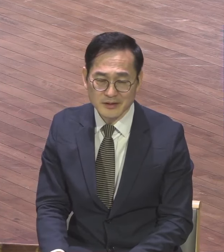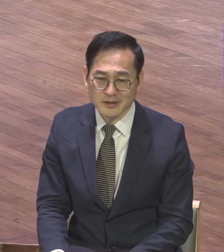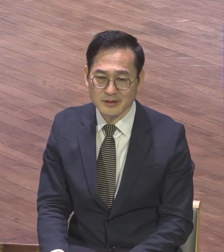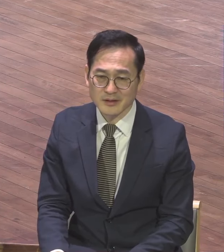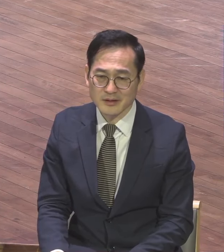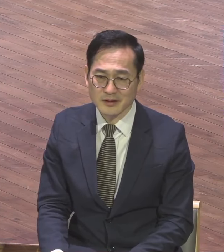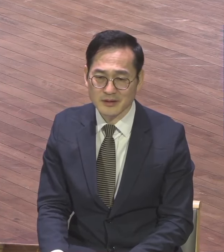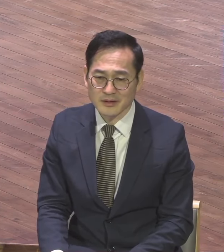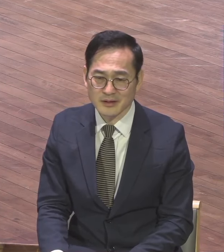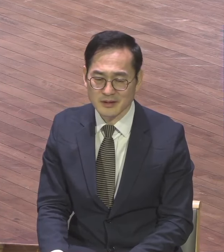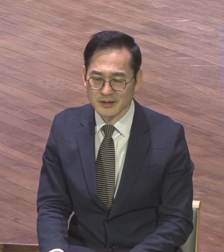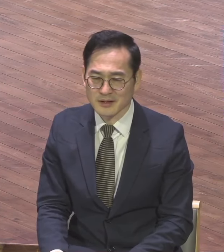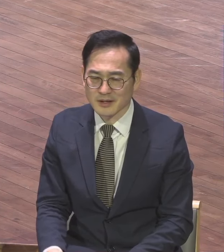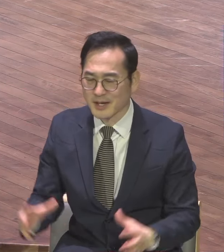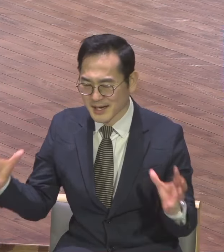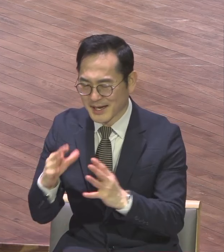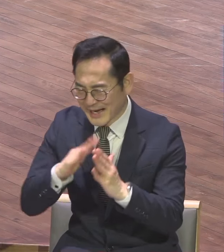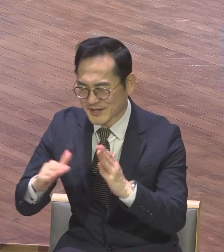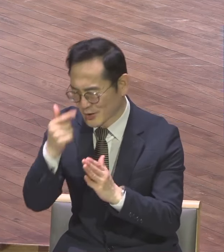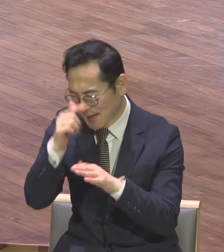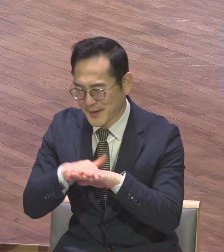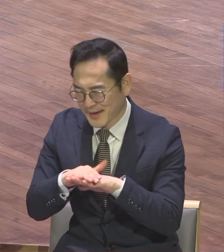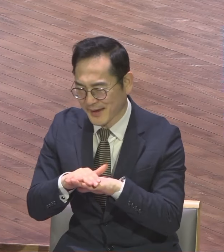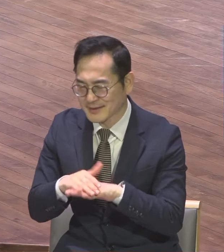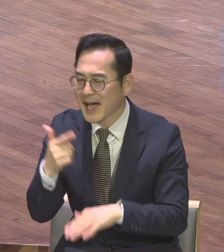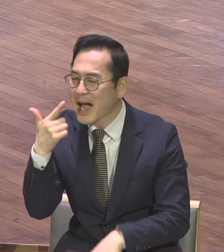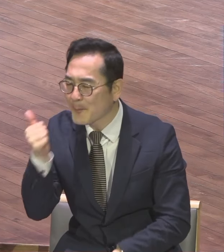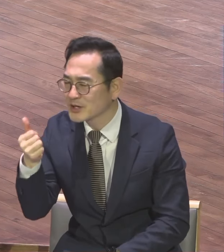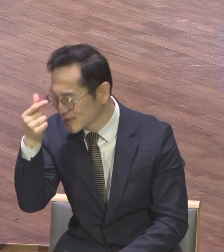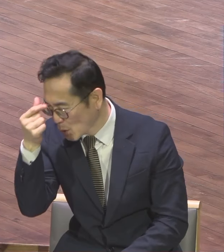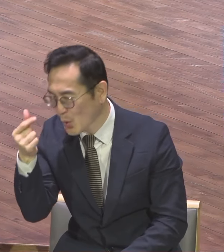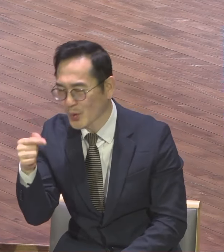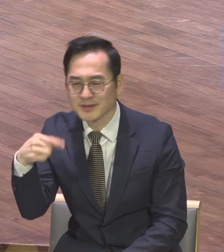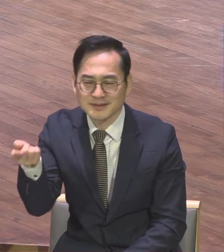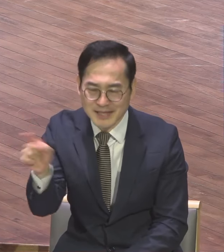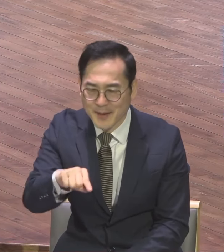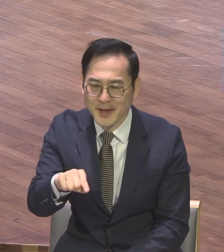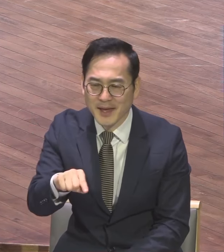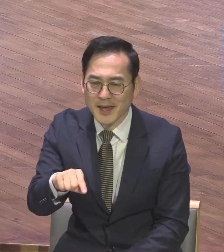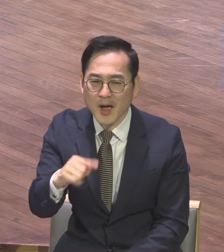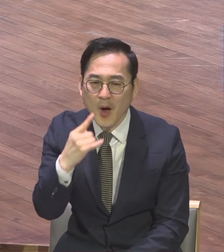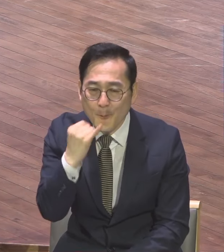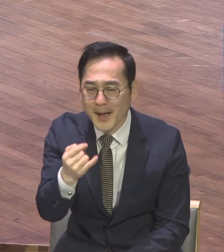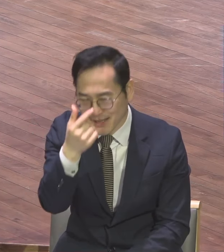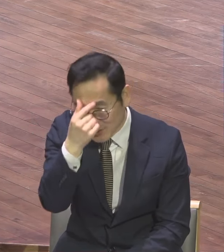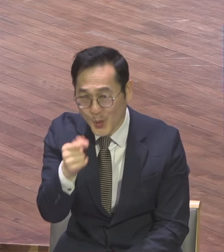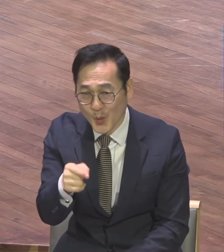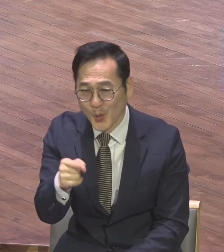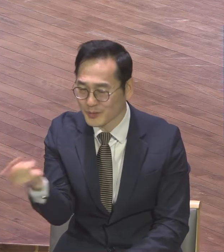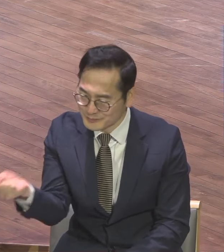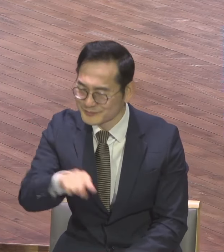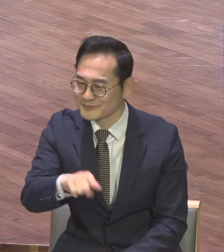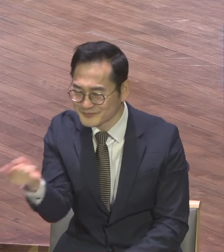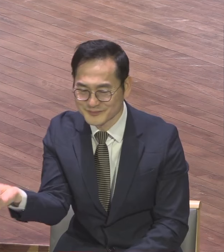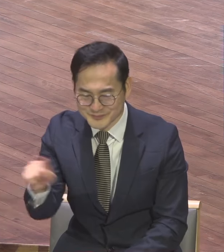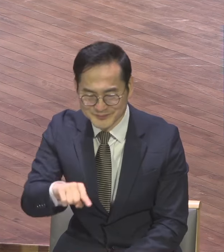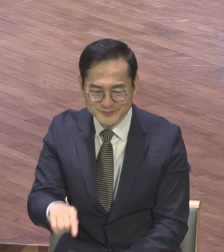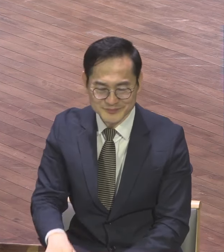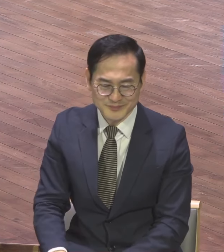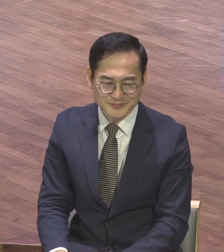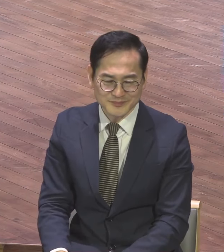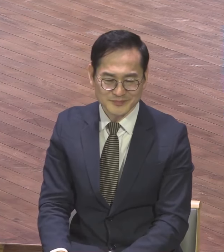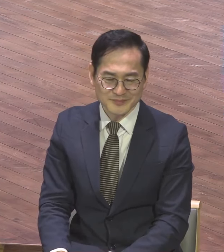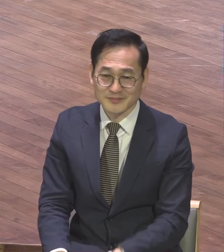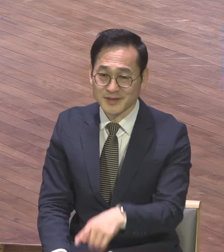기도하는데 아버지 한번 기도하고 어머니 한번 기도하는데 아버지가 기도하는 그날 눈물 받아요. 우리 어머니가 기도하는 날은 다